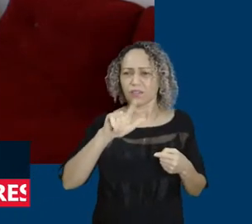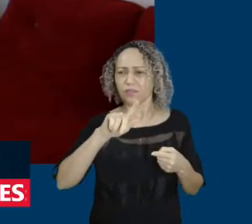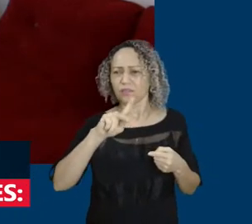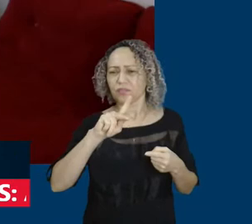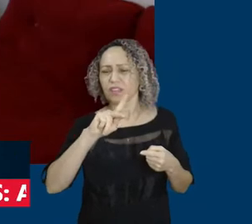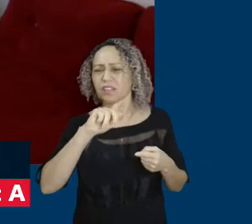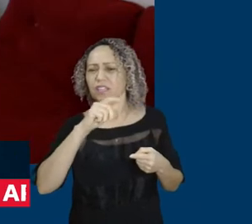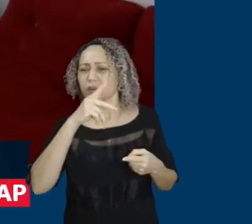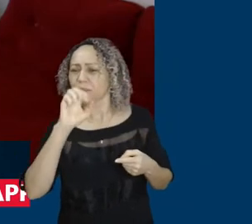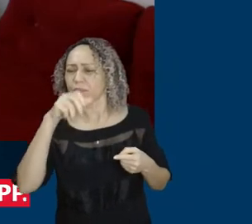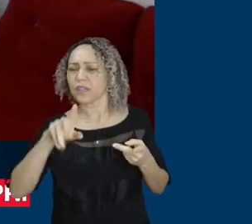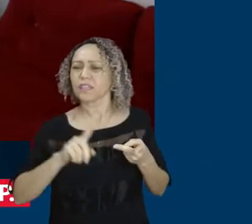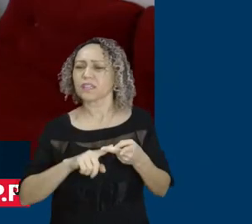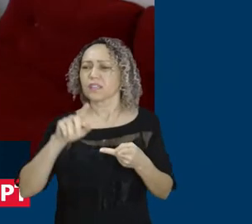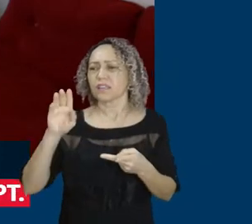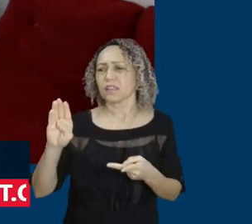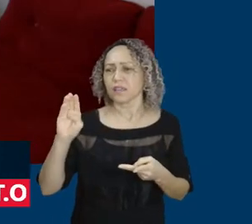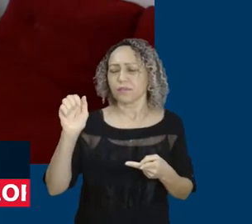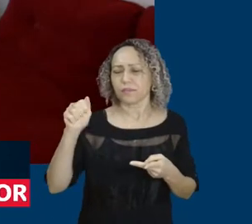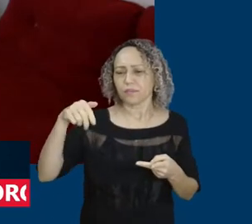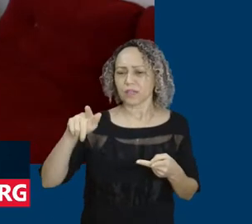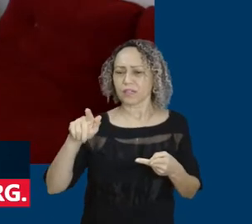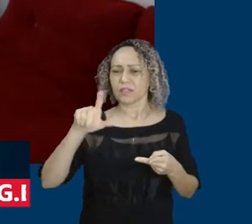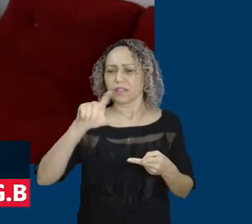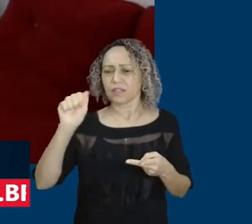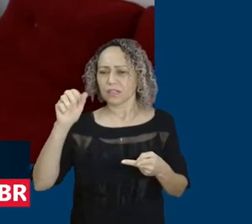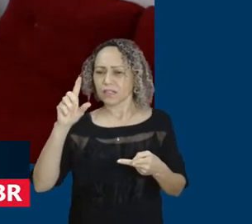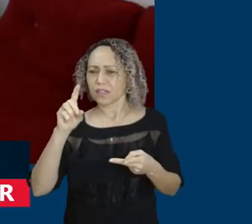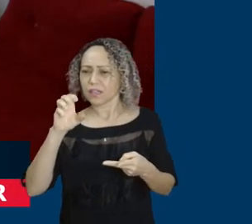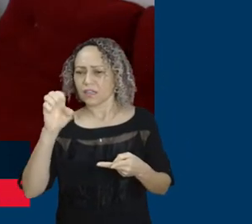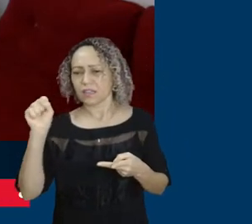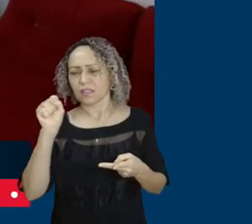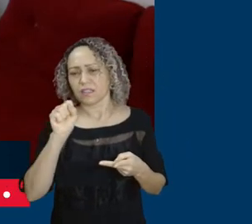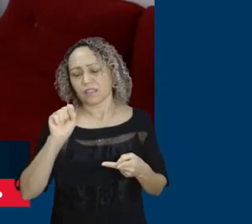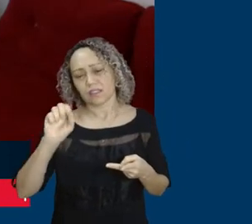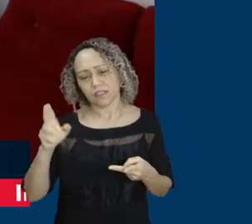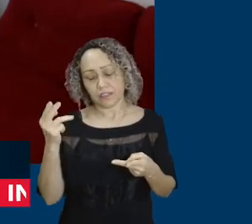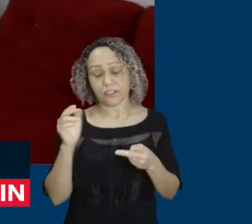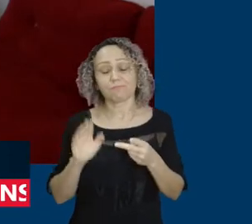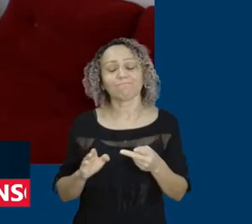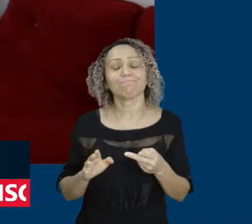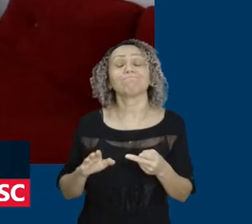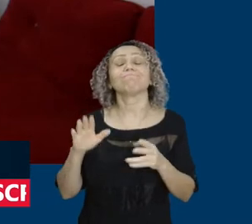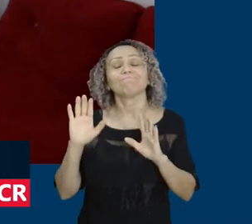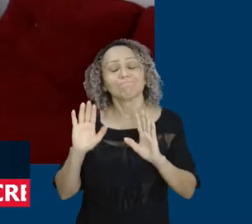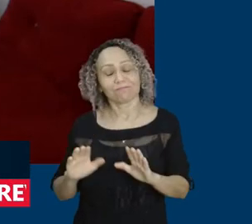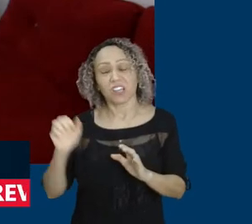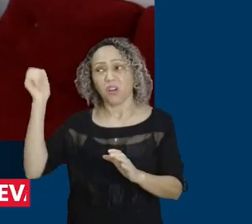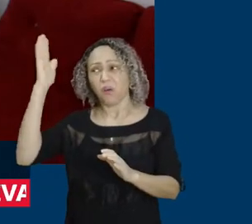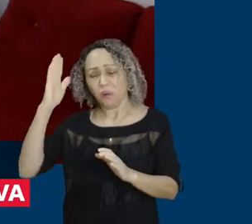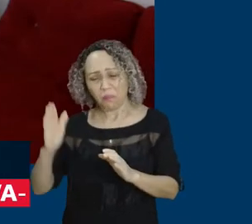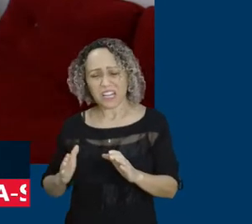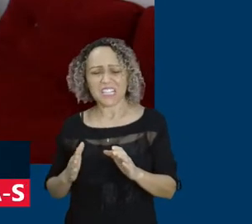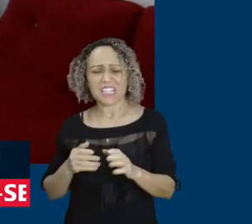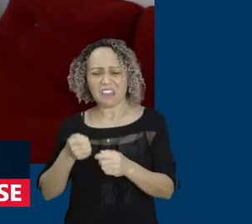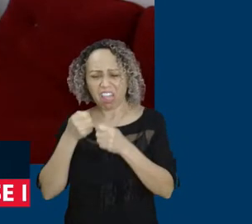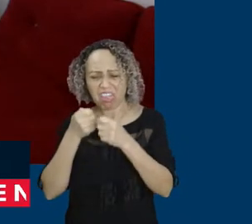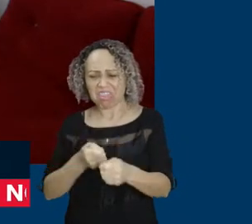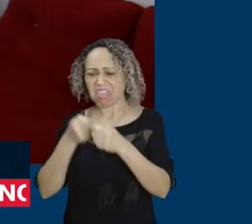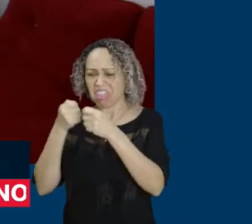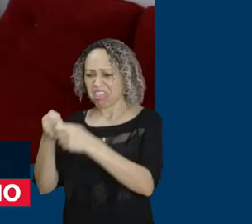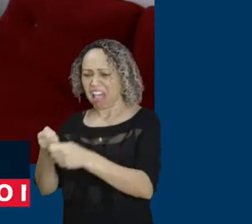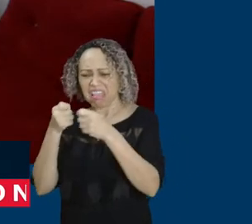Internacional aponta que, desde a reforma, a negociação coletiva no Brasil foi alvo de ataques e houve uma redução